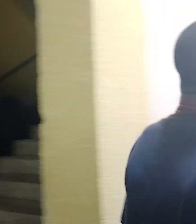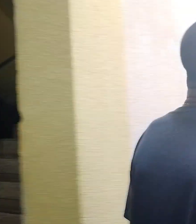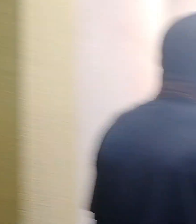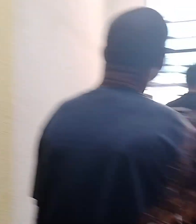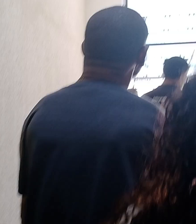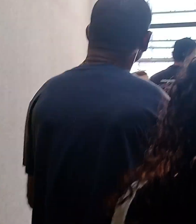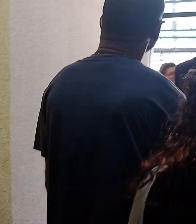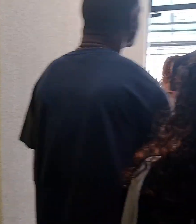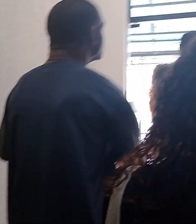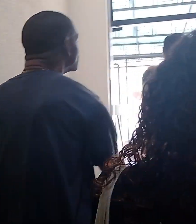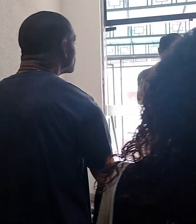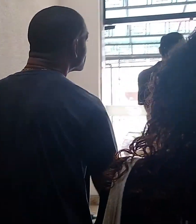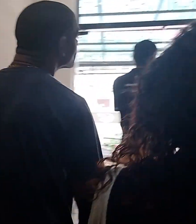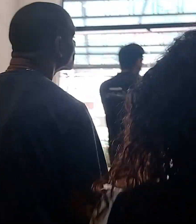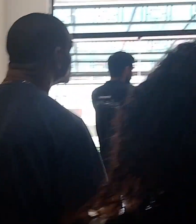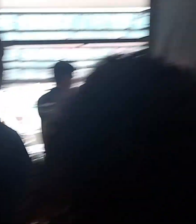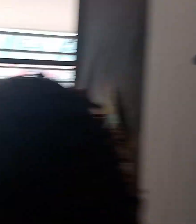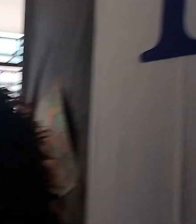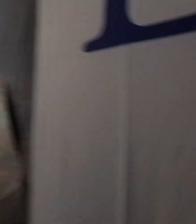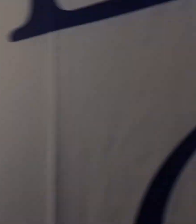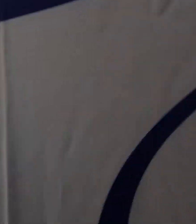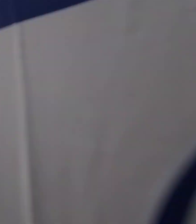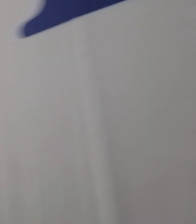Você fica lá pra fora.